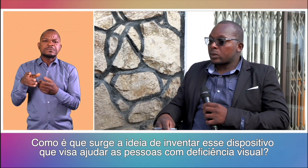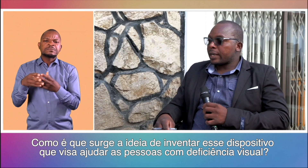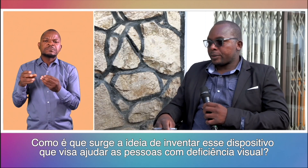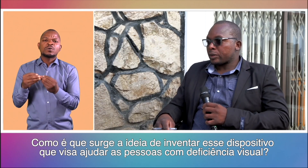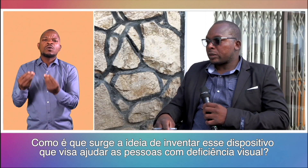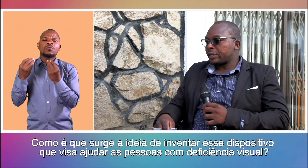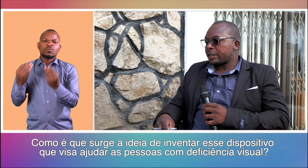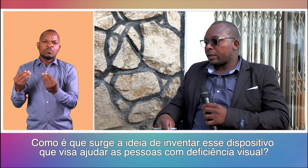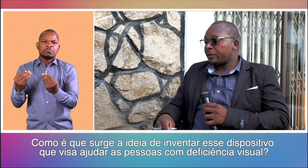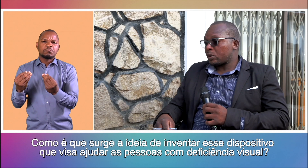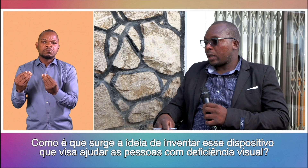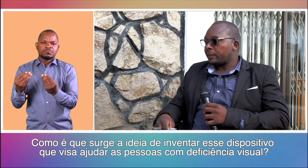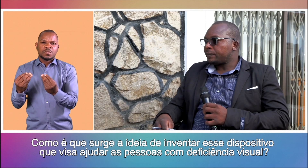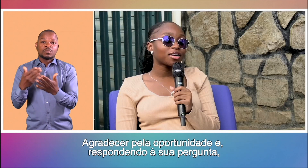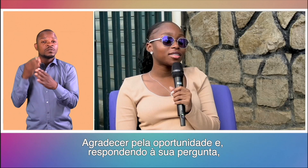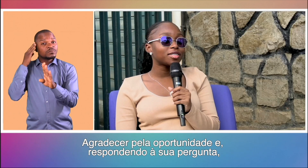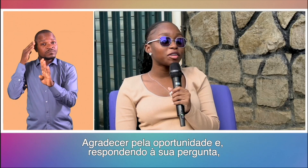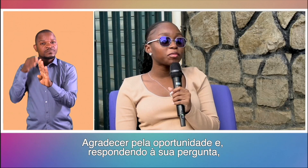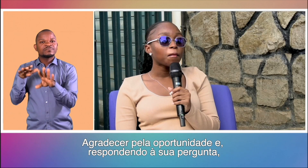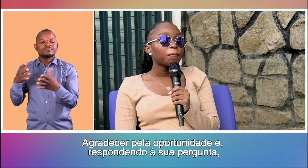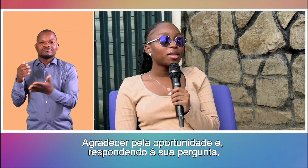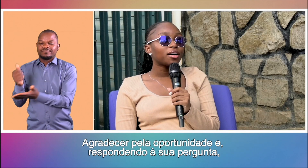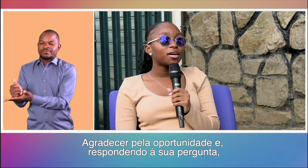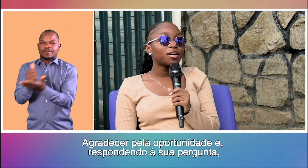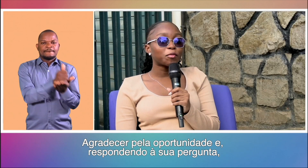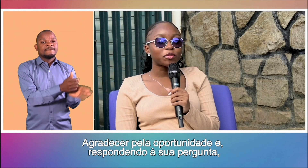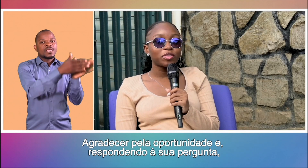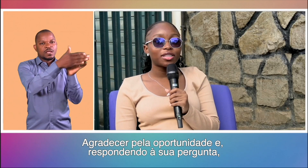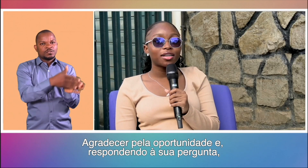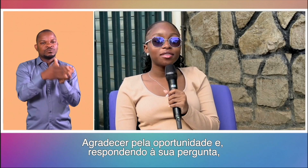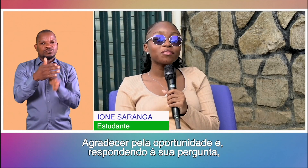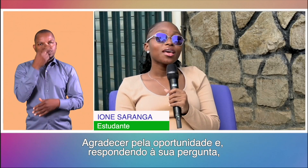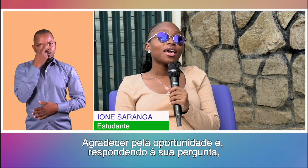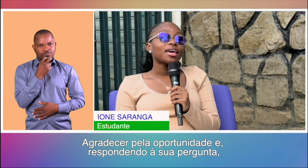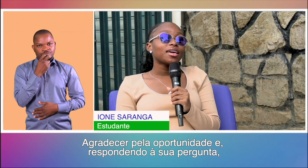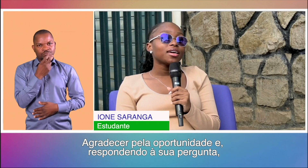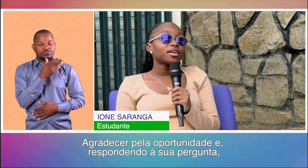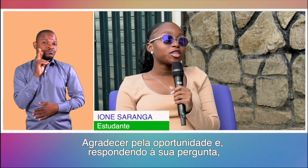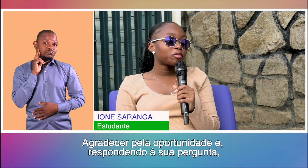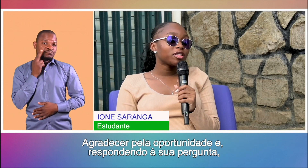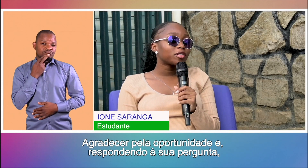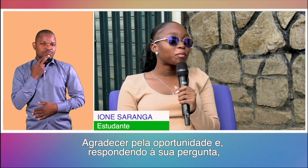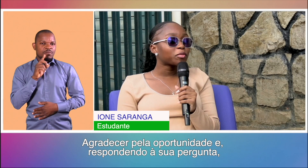ajudar as pessoas com deficiência visual? Agradecer pela oportunidade e respondendo à sua